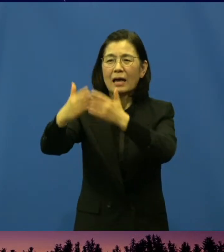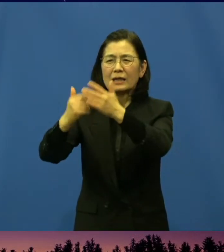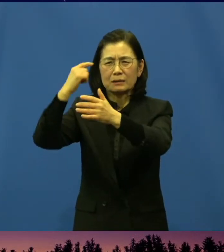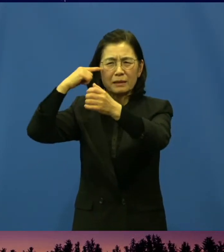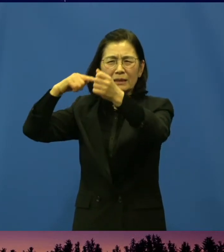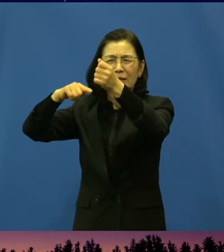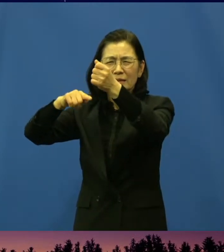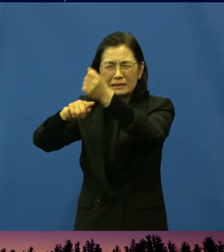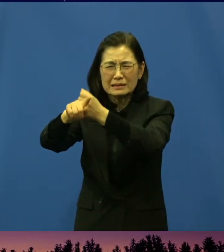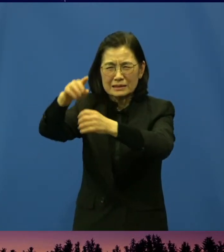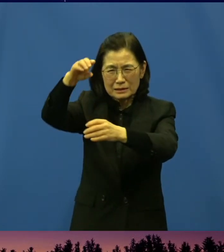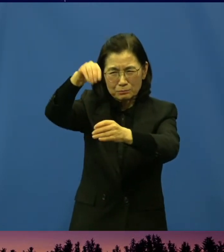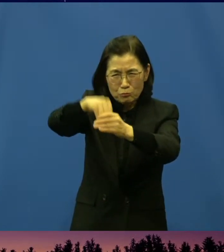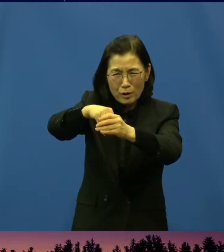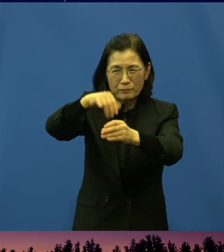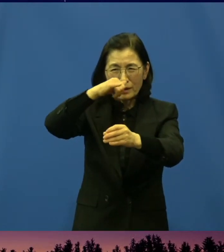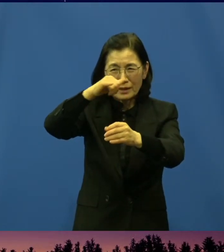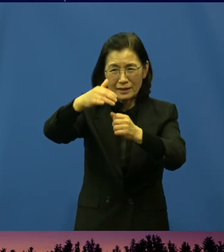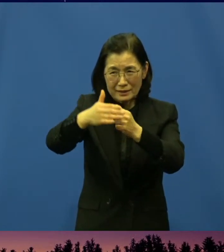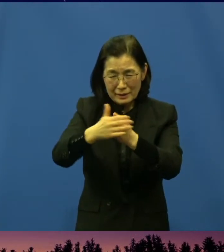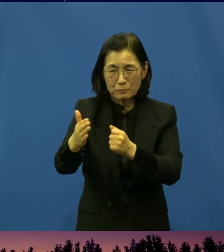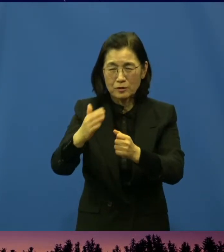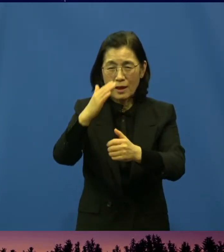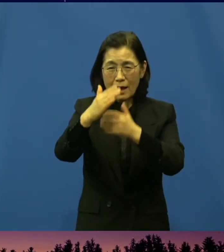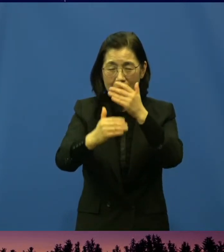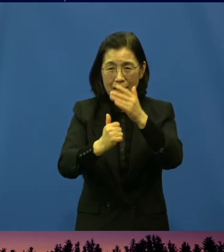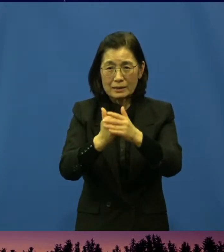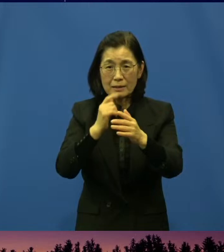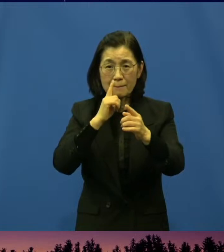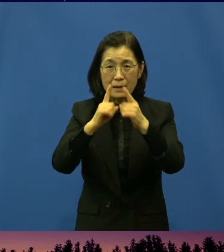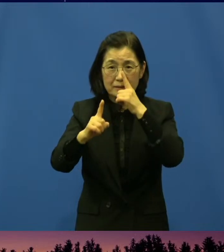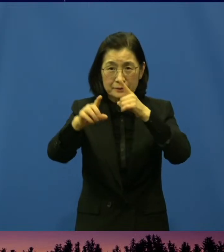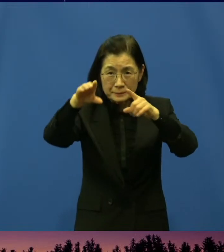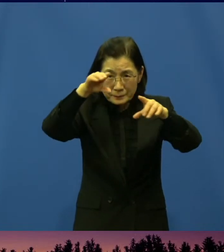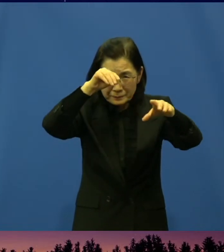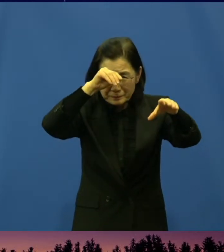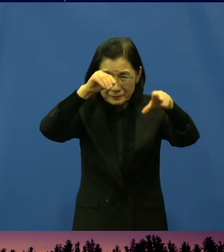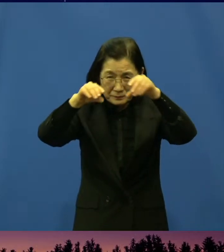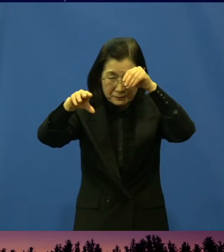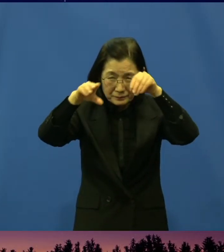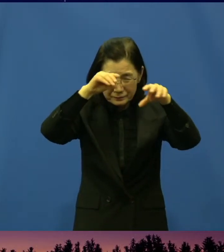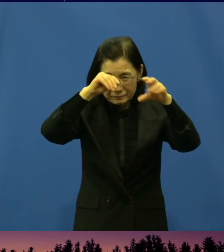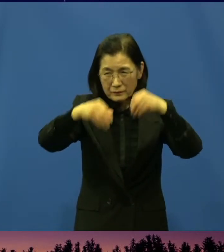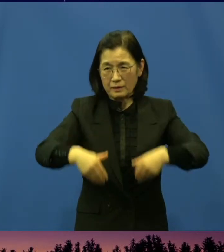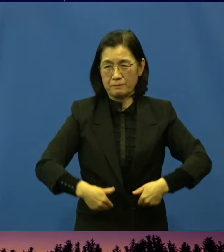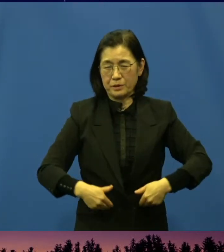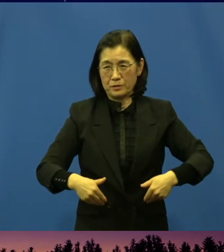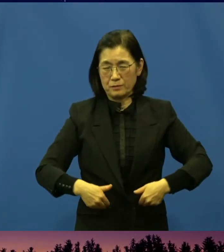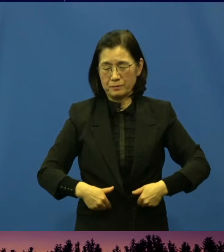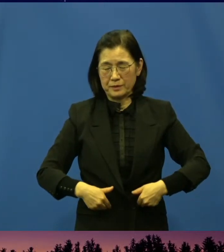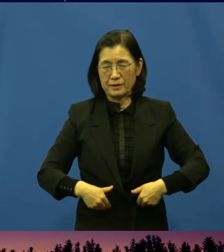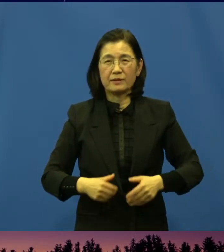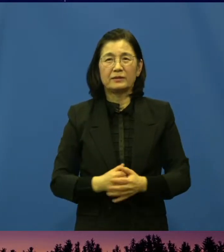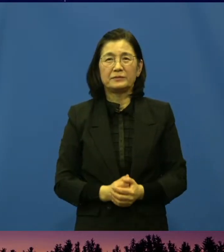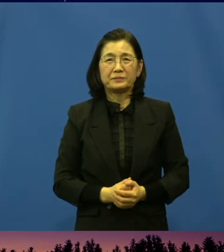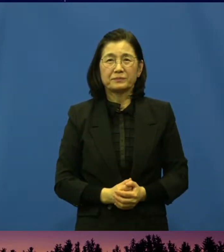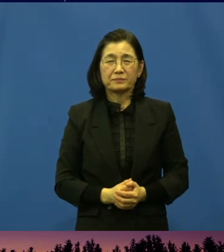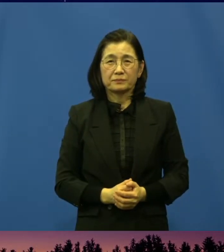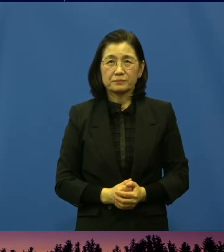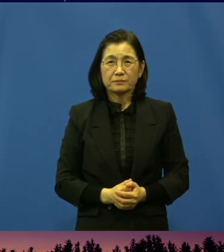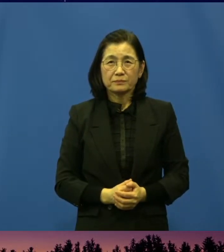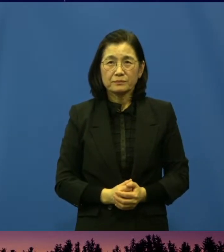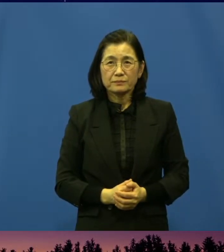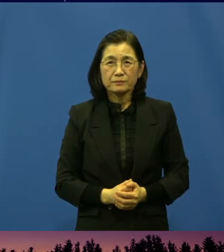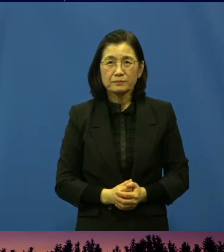알려주기 때문에 우리는 말씀의 귀를 계속 기울이는 거예요. 그러니까 큐티를 안 하면 사실 하나님의